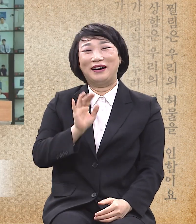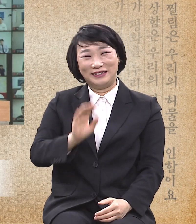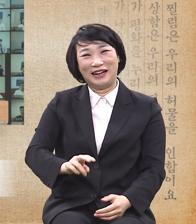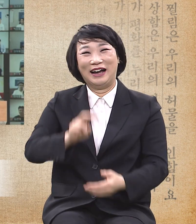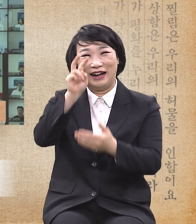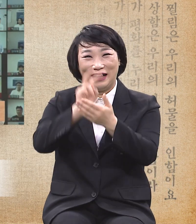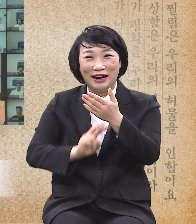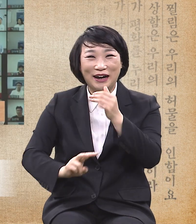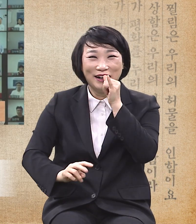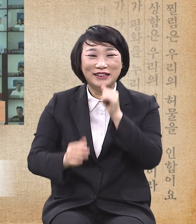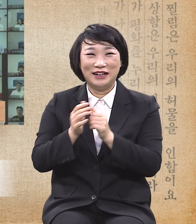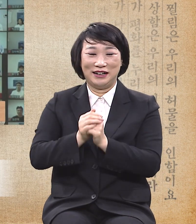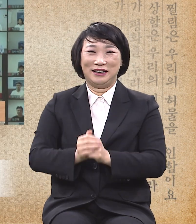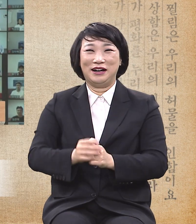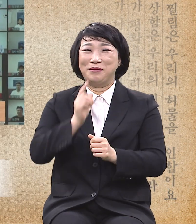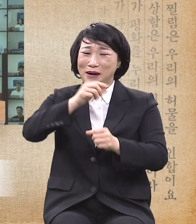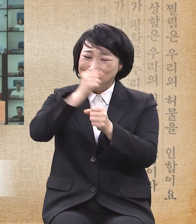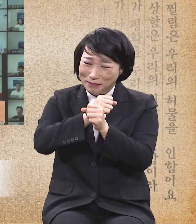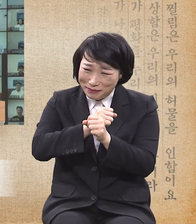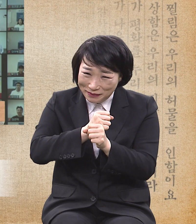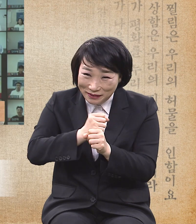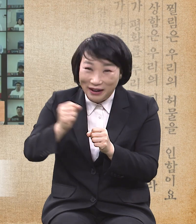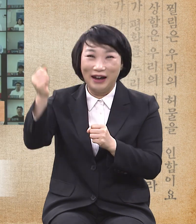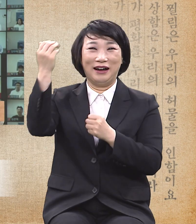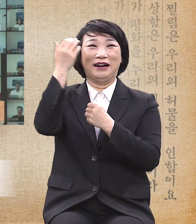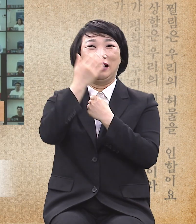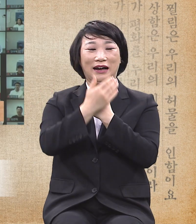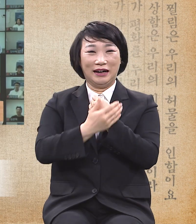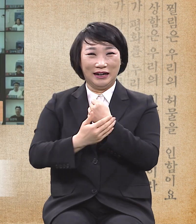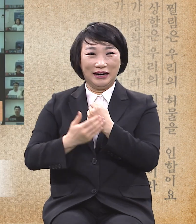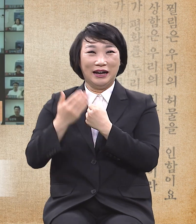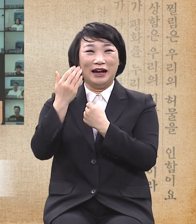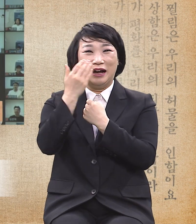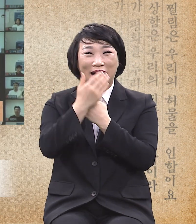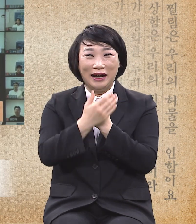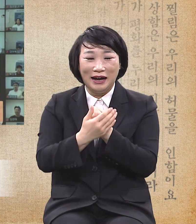한량 없는